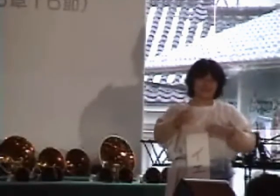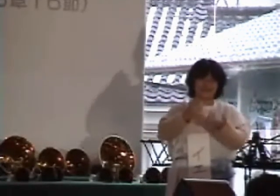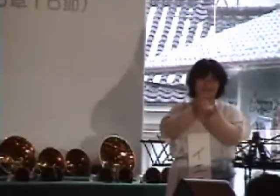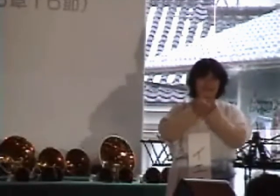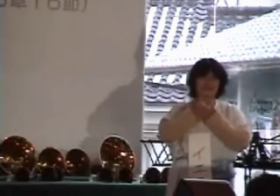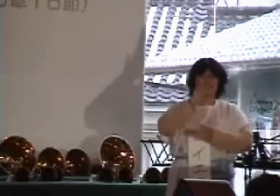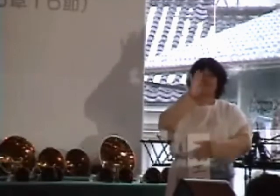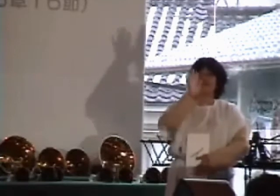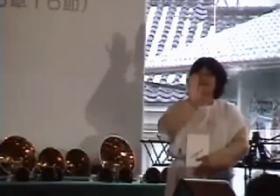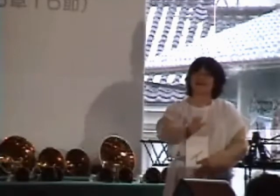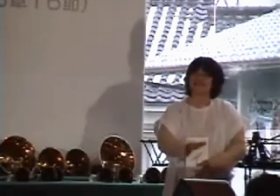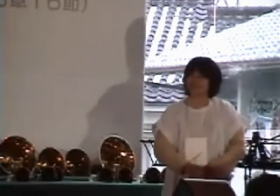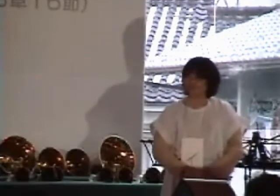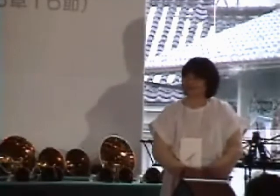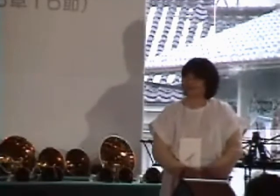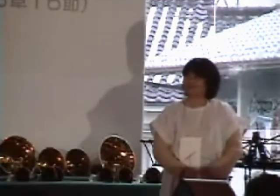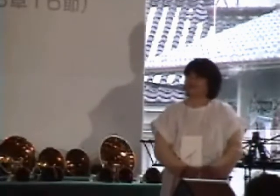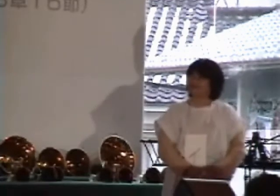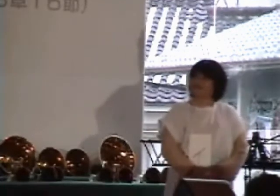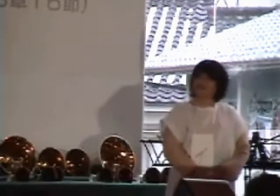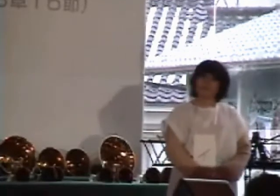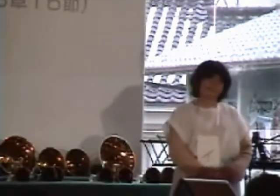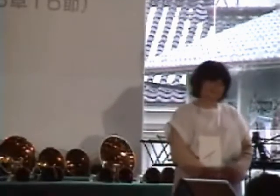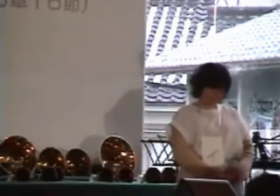。イスラエルの人がよくわかるように、